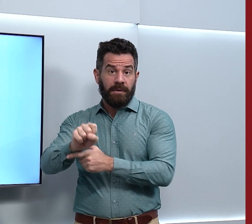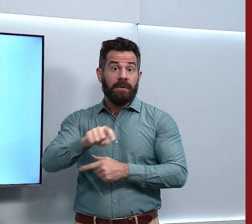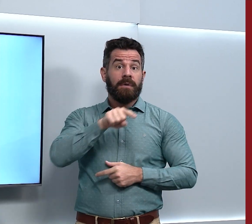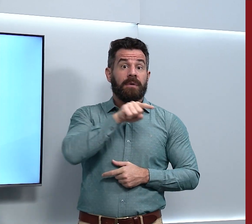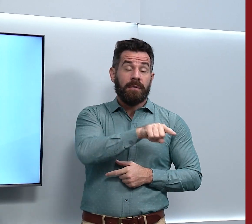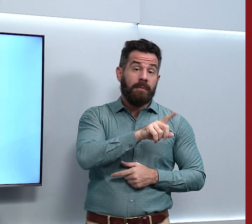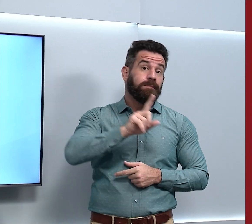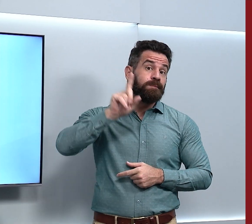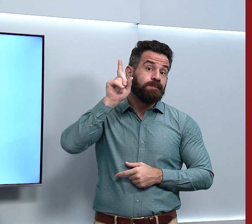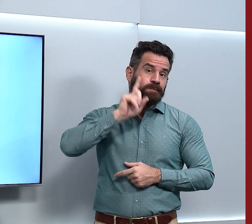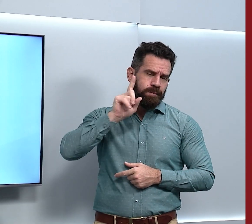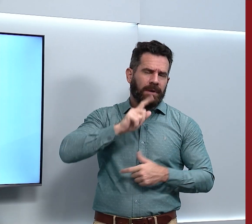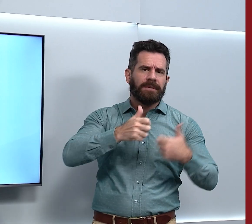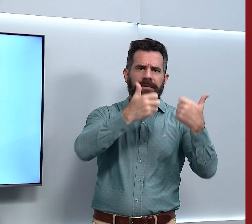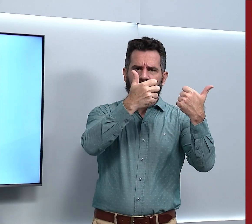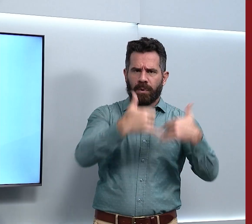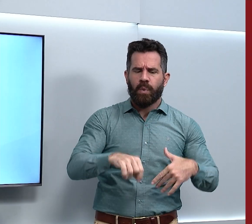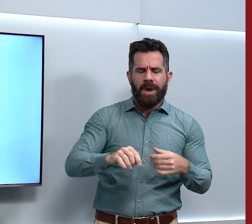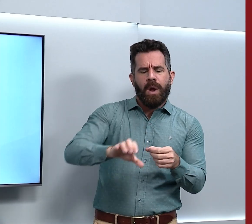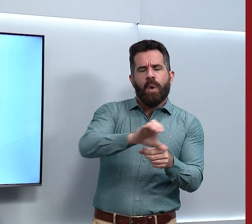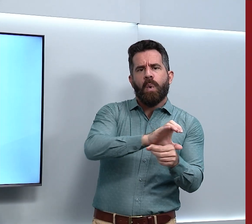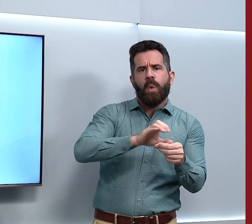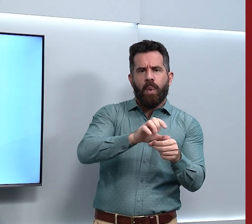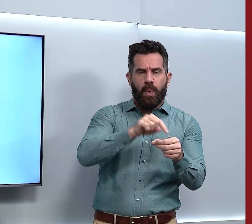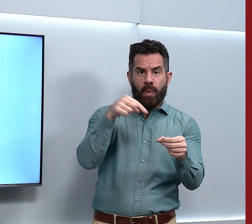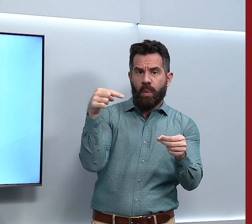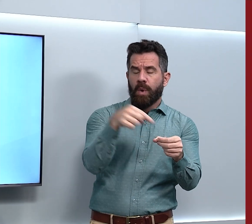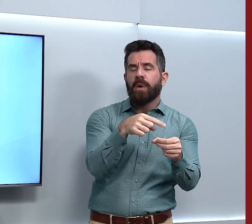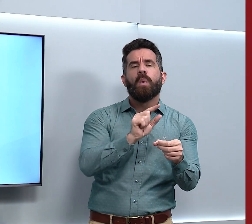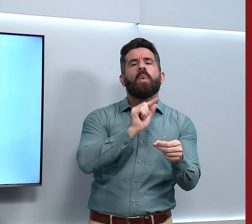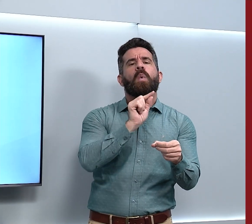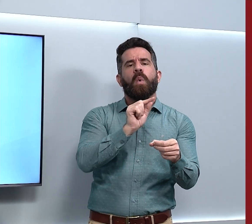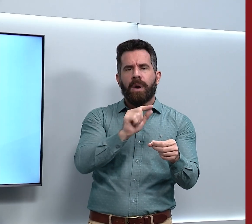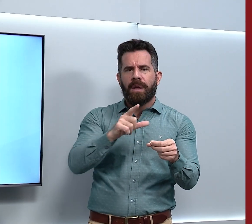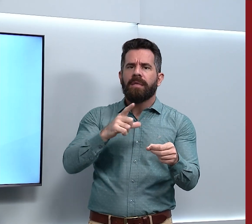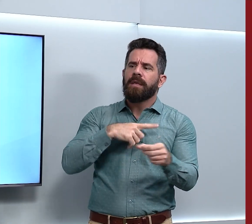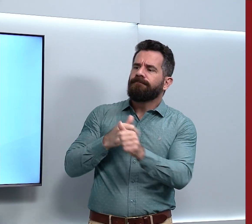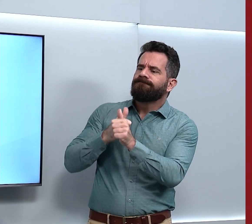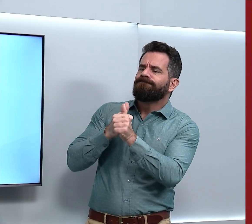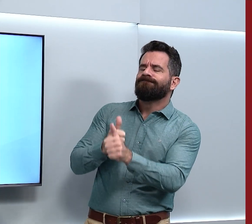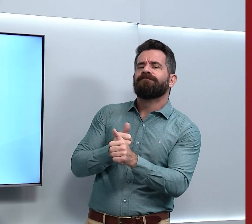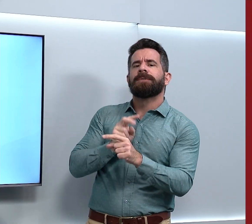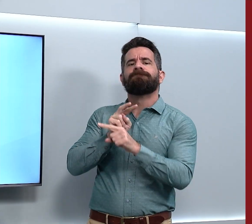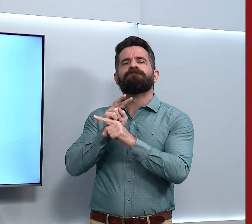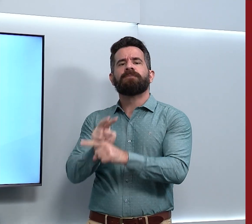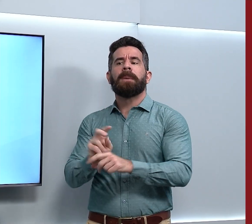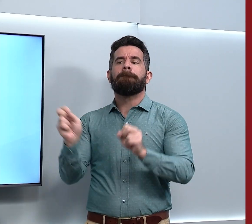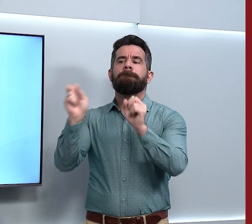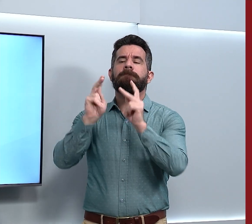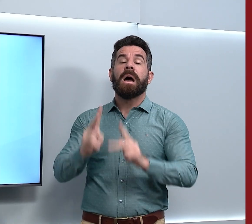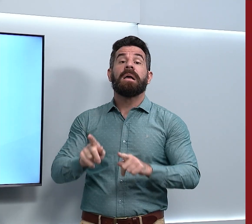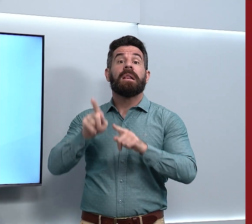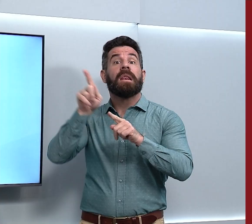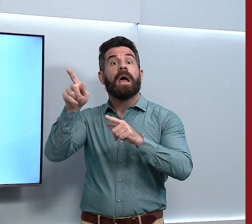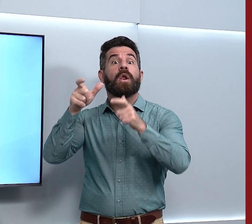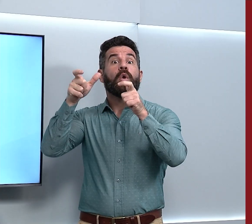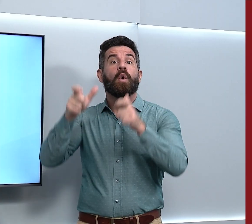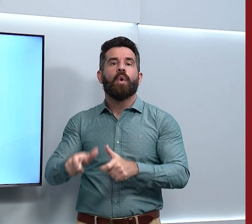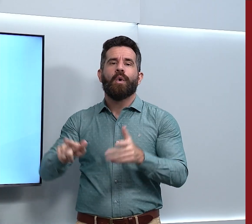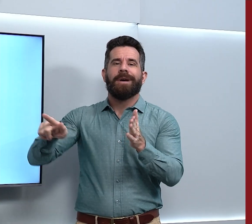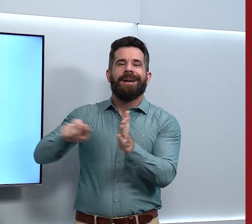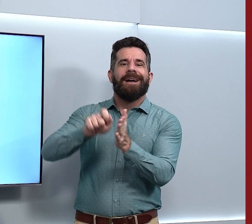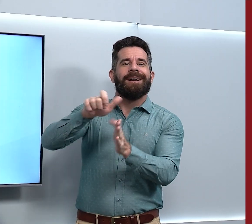estrutura foi criada para supervisionar a paz na faixa de Gaza e reconstruir o território